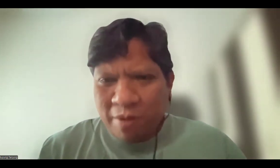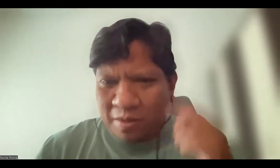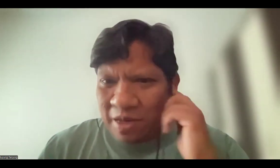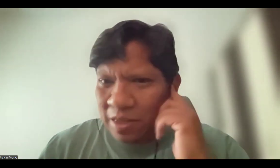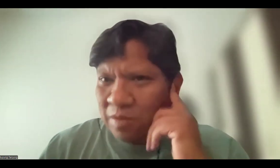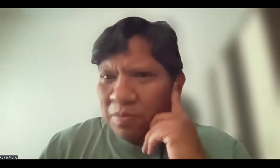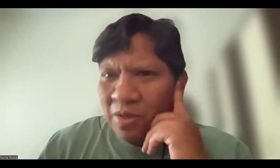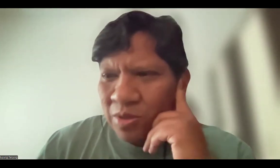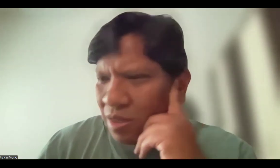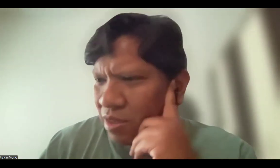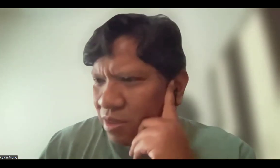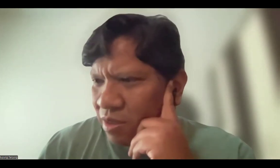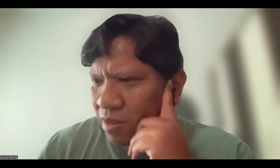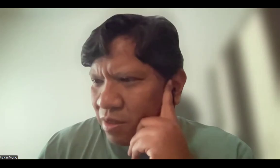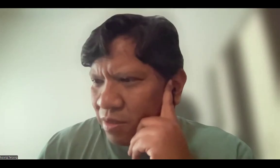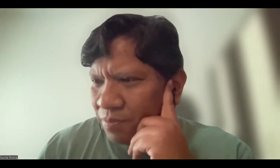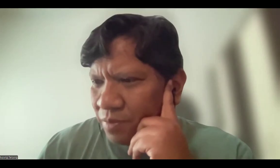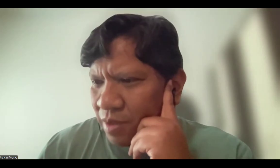We will wait a minute because